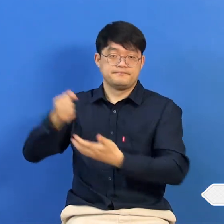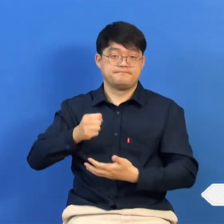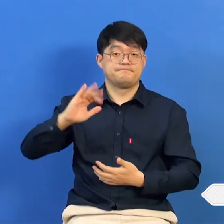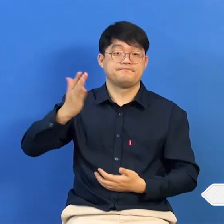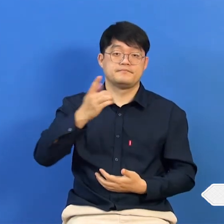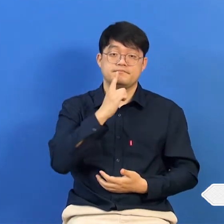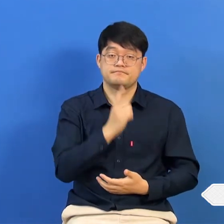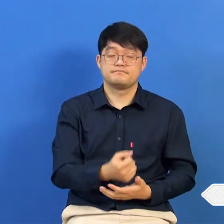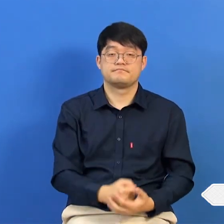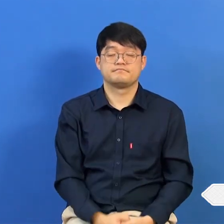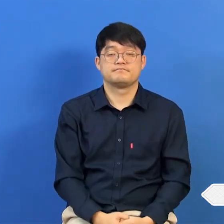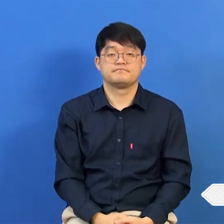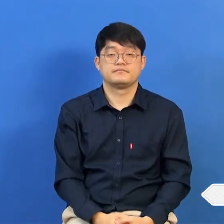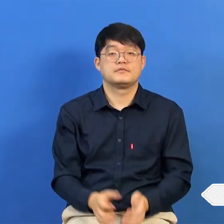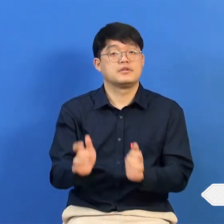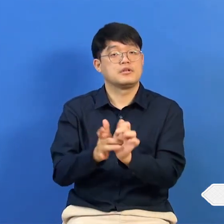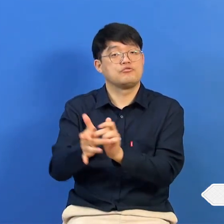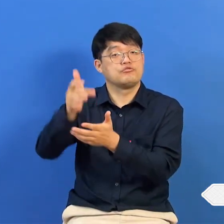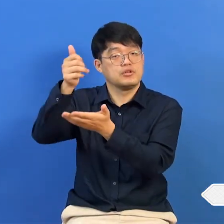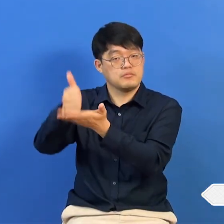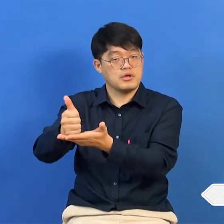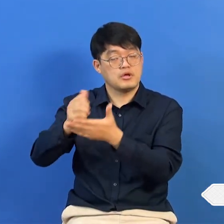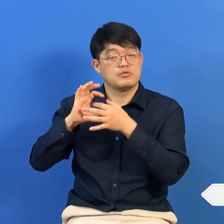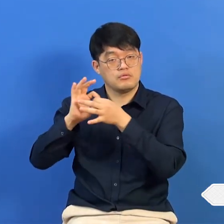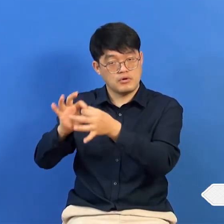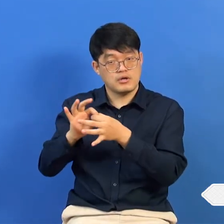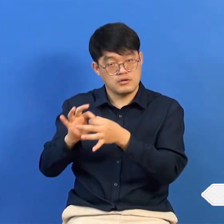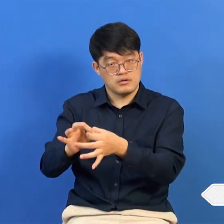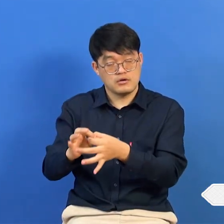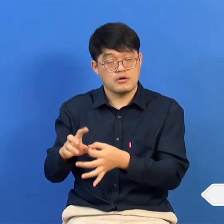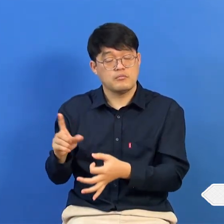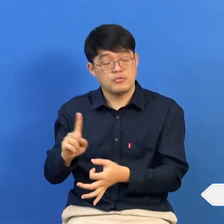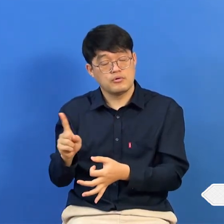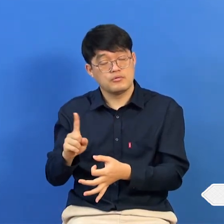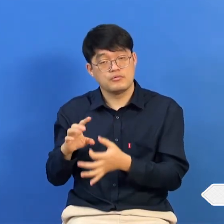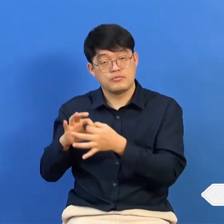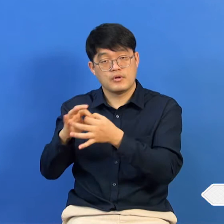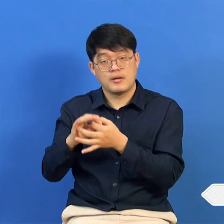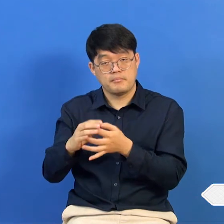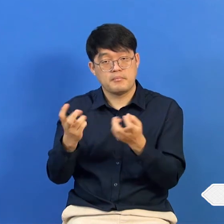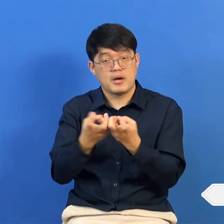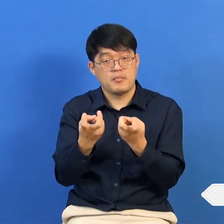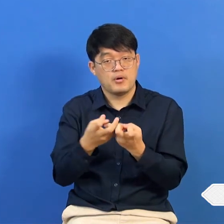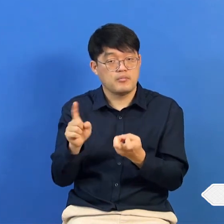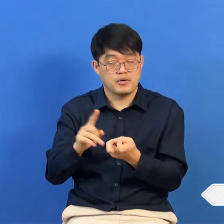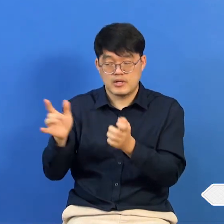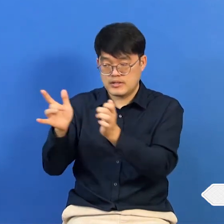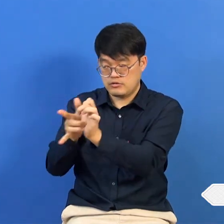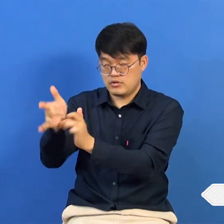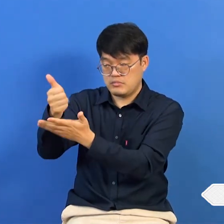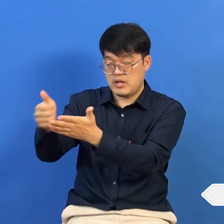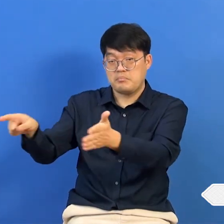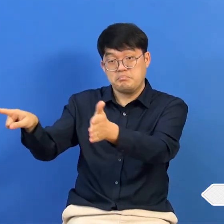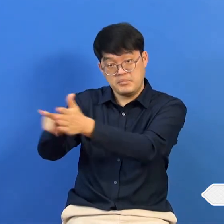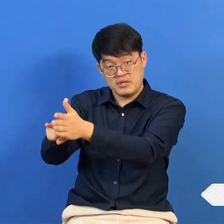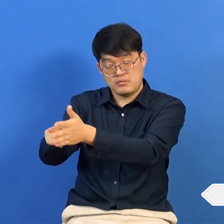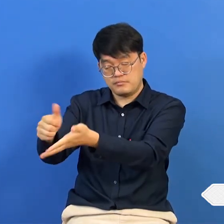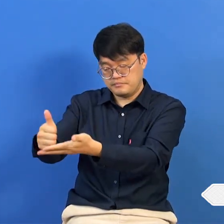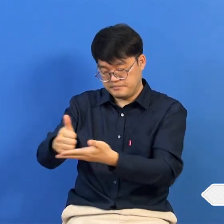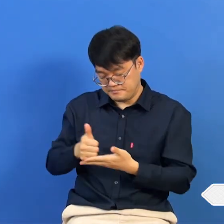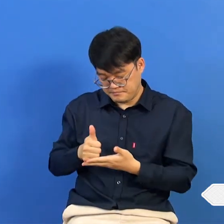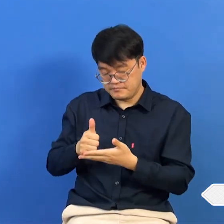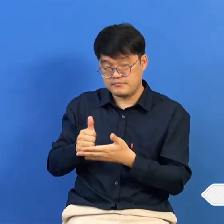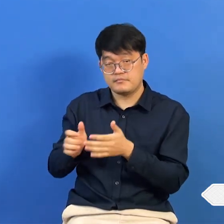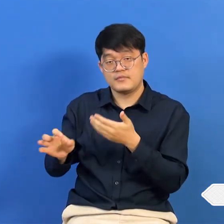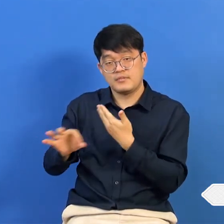예수님에게 속하는 것은 어떻게 속할 수가 있습니까? 예수님을 믿고 영접하면